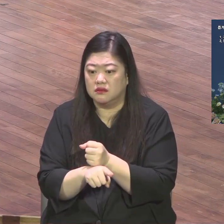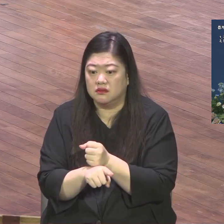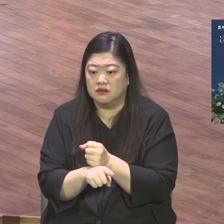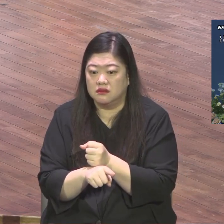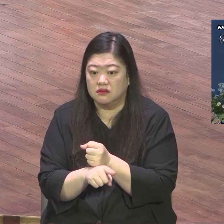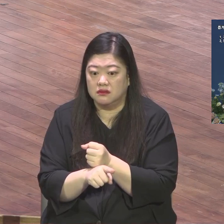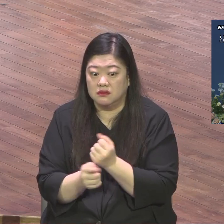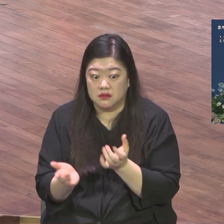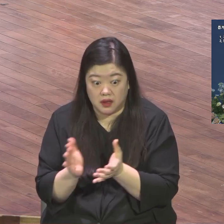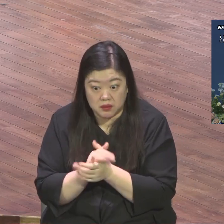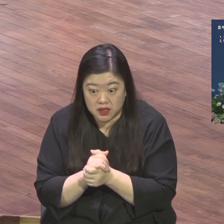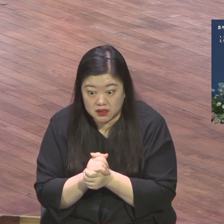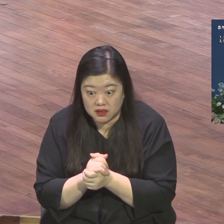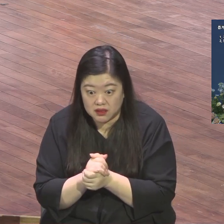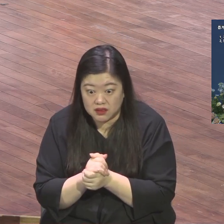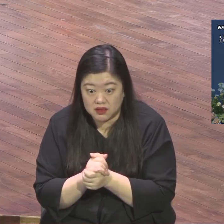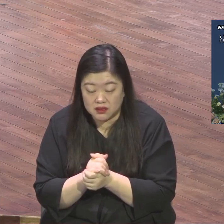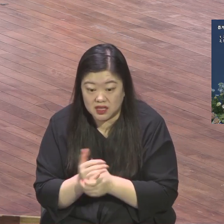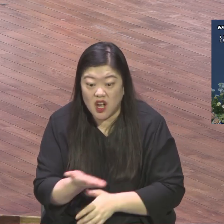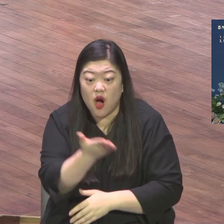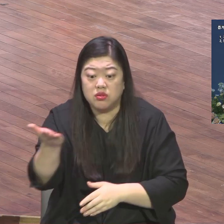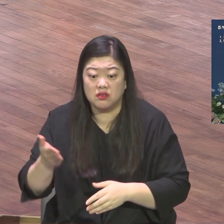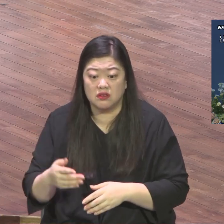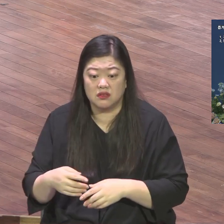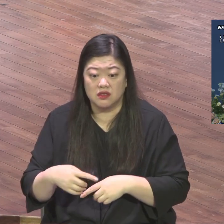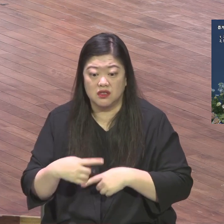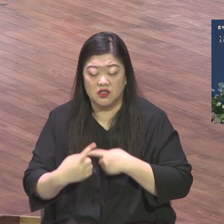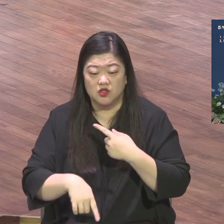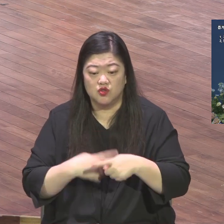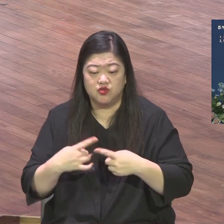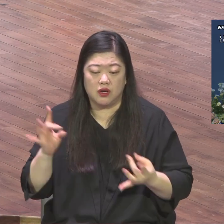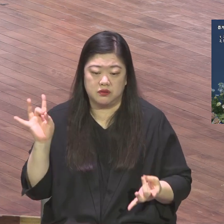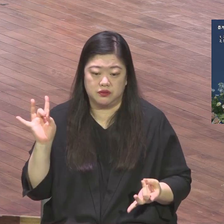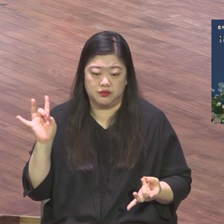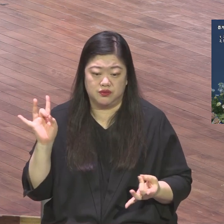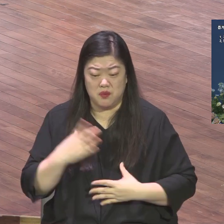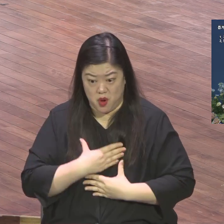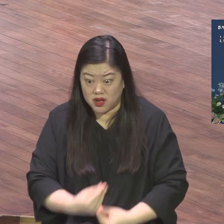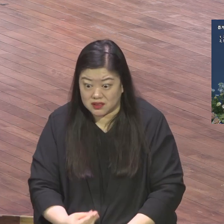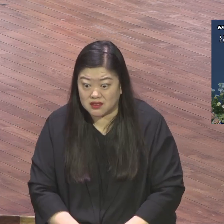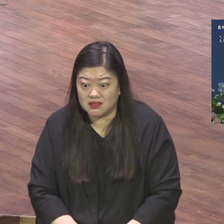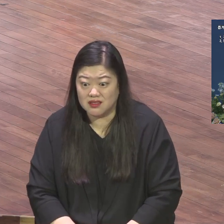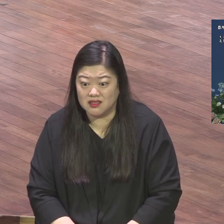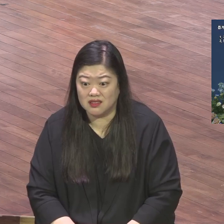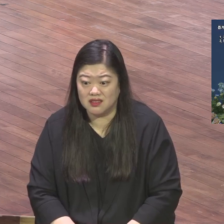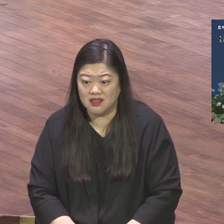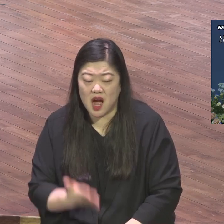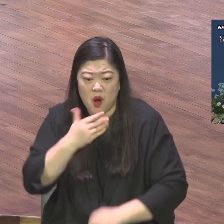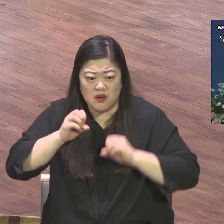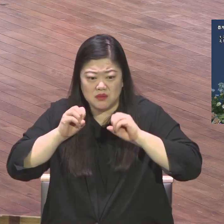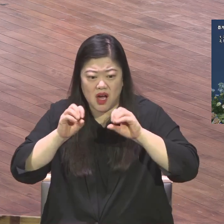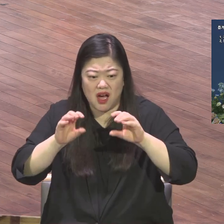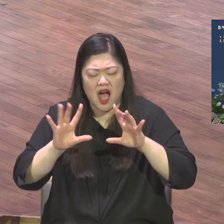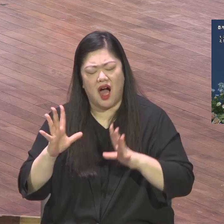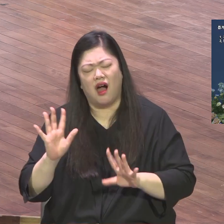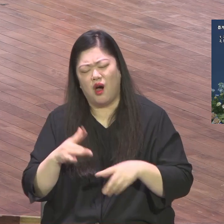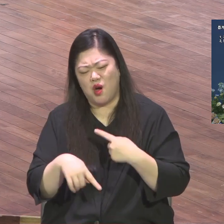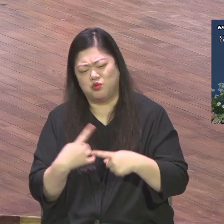아멘. 여러분 안 하는 게 편하잖아요. 그렇죠? 복음 안 전하는 게 편하지. 전하는 게